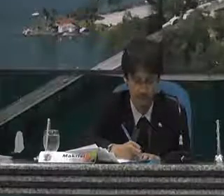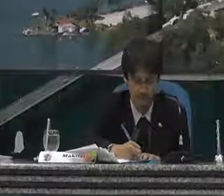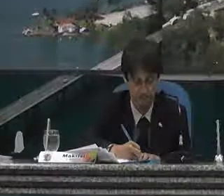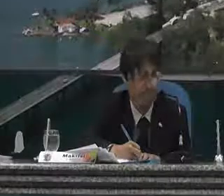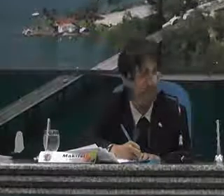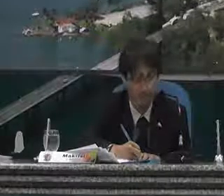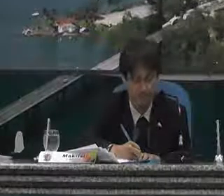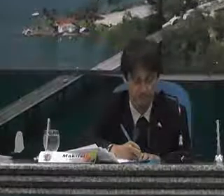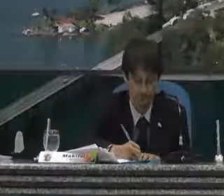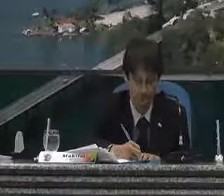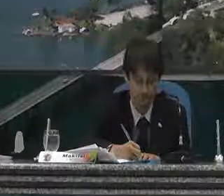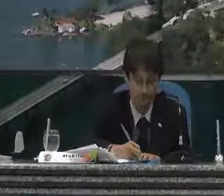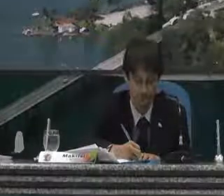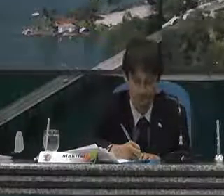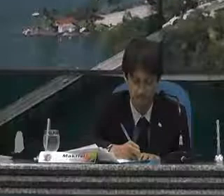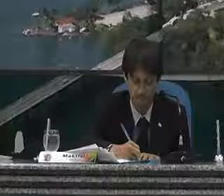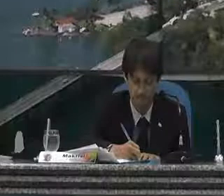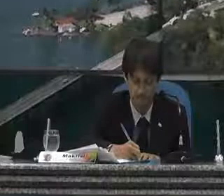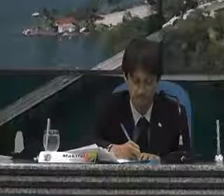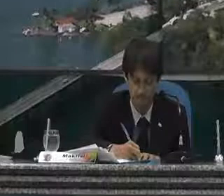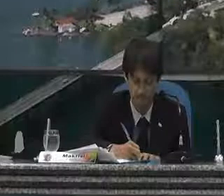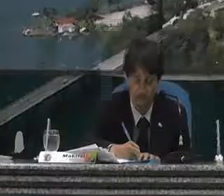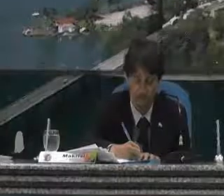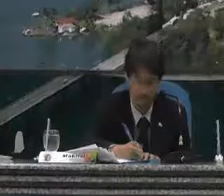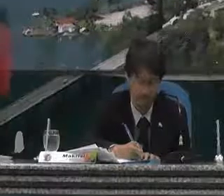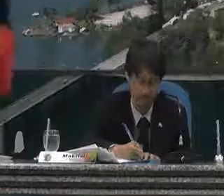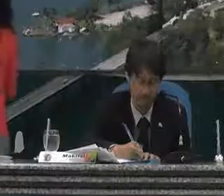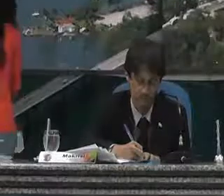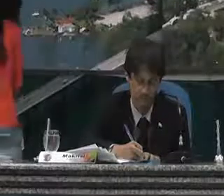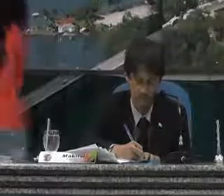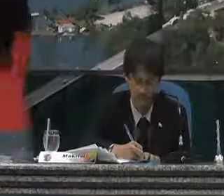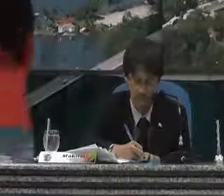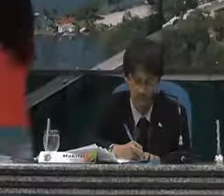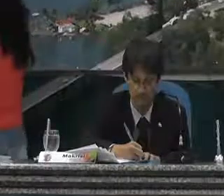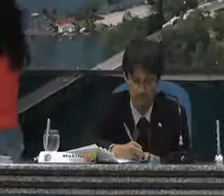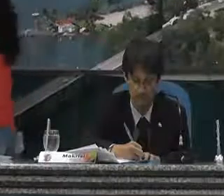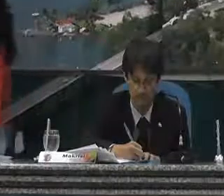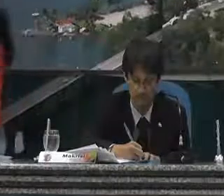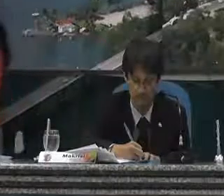Vereador Luiz Carlos. Vereador Eri.